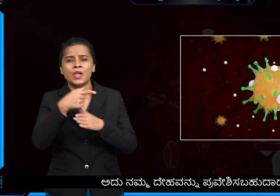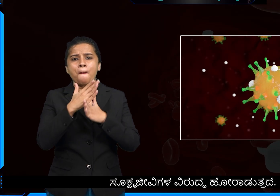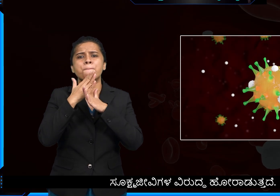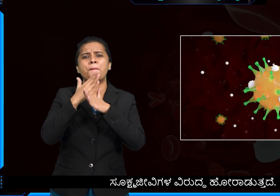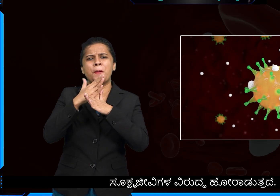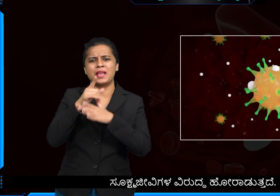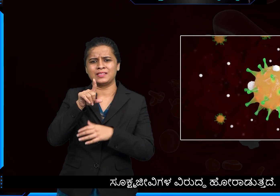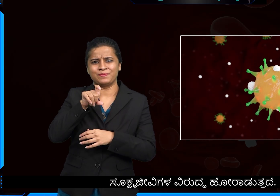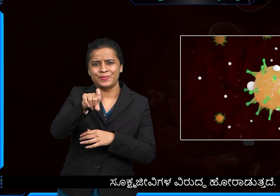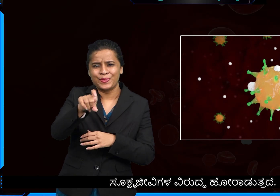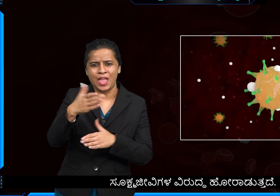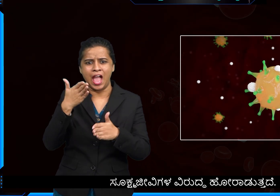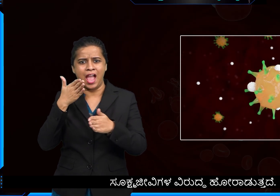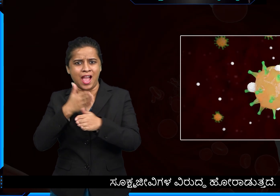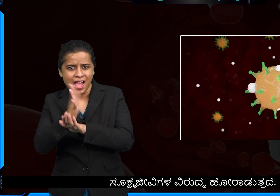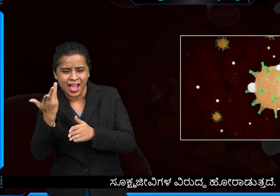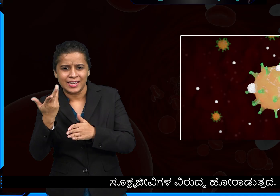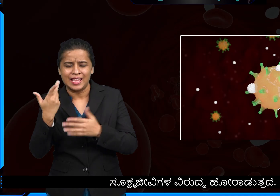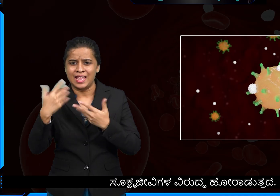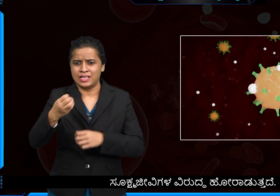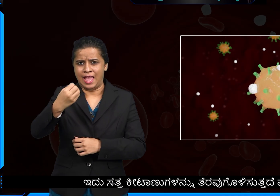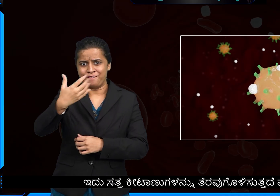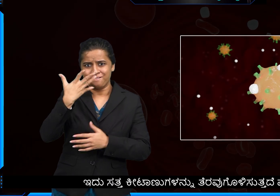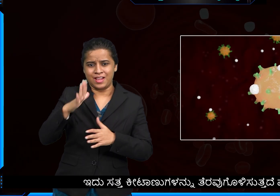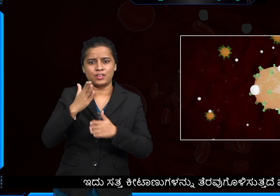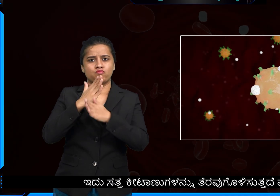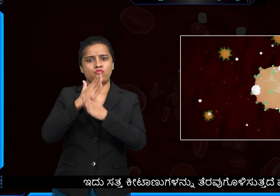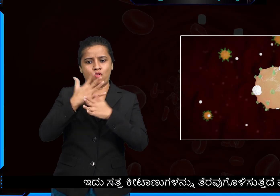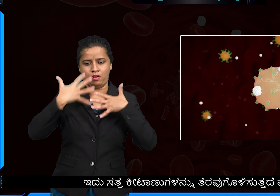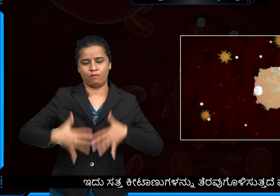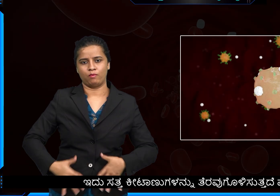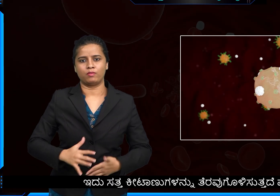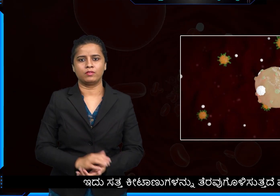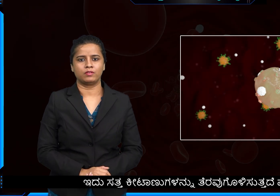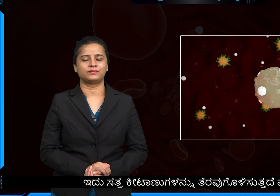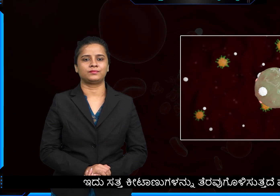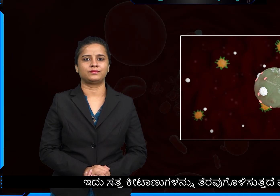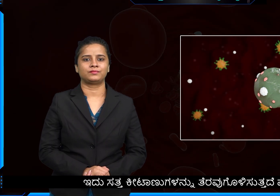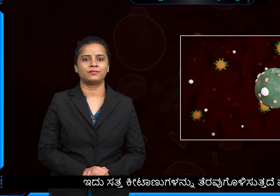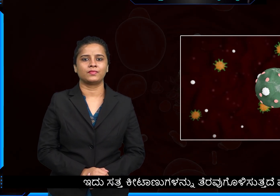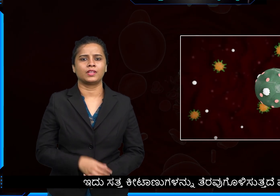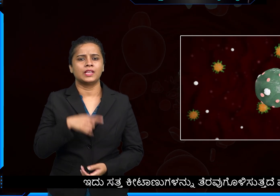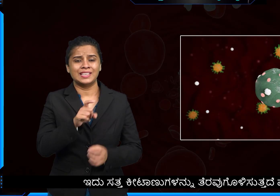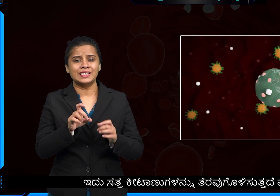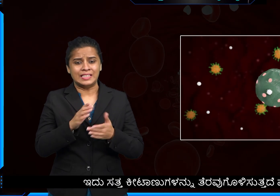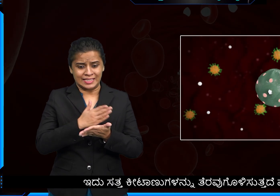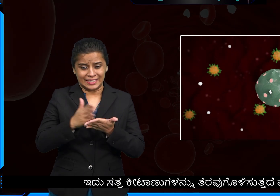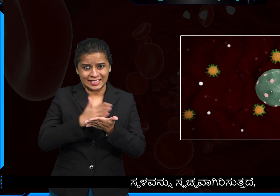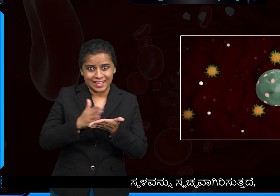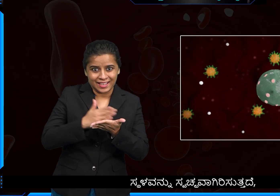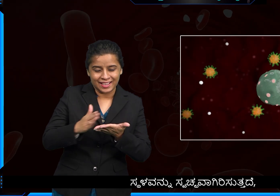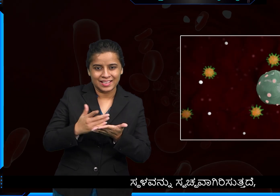ಪ್ರವೇಶಿಸಬಹುದಾದ ಸೂಕ್ಷ್ಮ ಜೀವಿಗಳ ವಿರುದ್ಧ ಹೋರಾಡುತ್ತದೆ. ಇದು ಸತ್ತ ಕೀಟಾಣುಗಳನ್ನು ತೆರವುಗೊಳಿಸುತ್ತದೆ